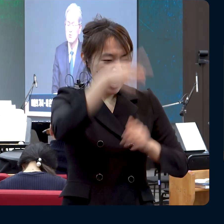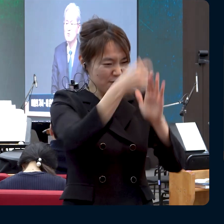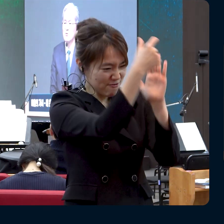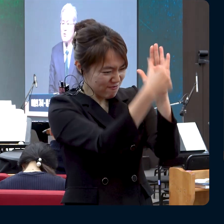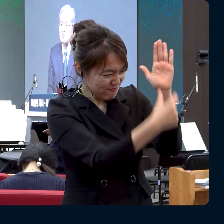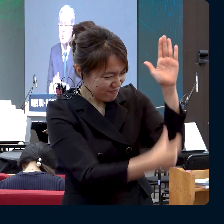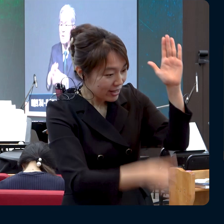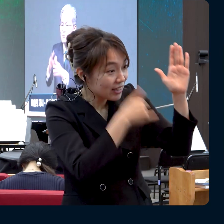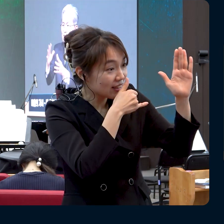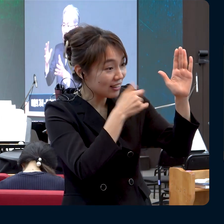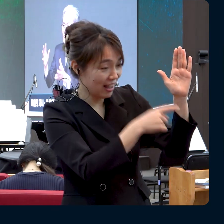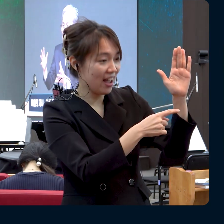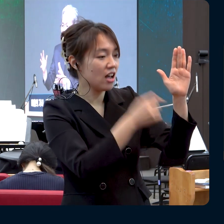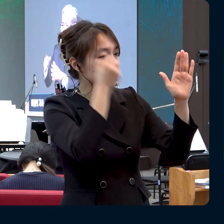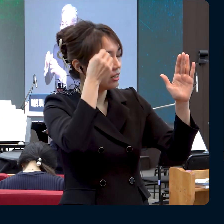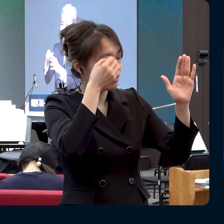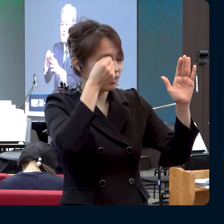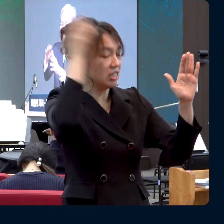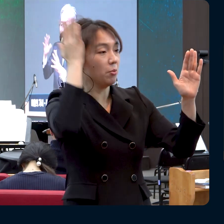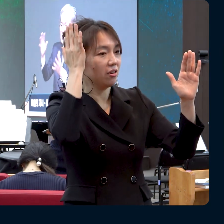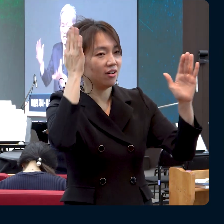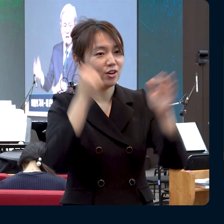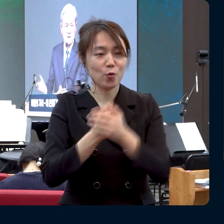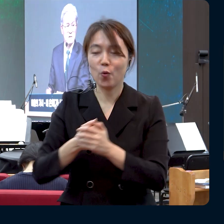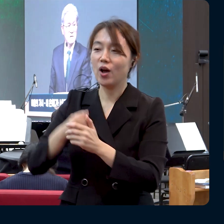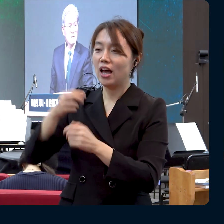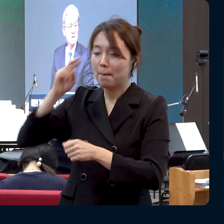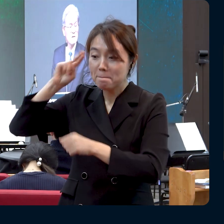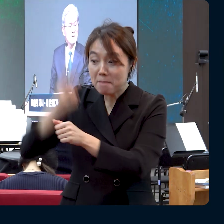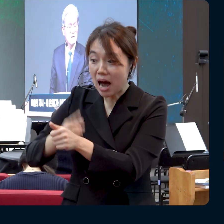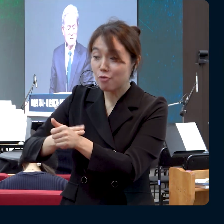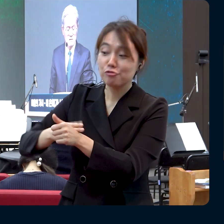하나 붙들고 그것도 똑바로 붙든 것도 아니죠. 그 뜻이 아니니까.